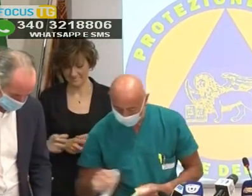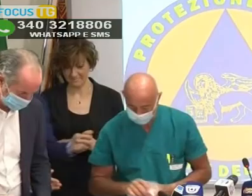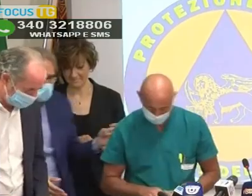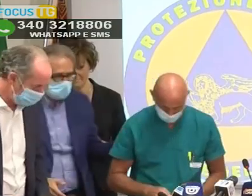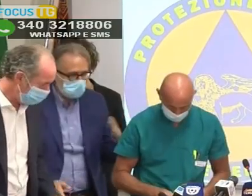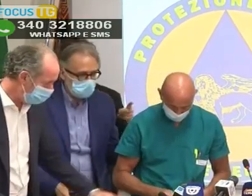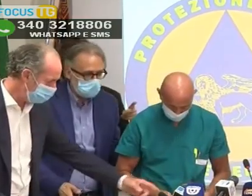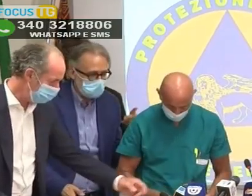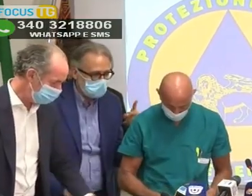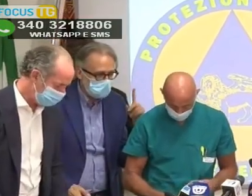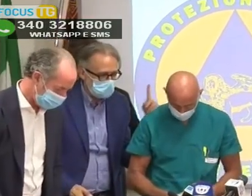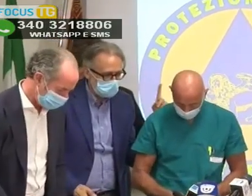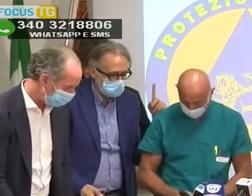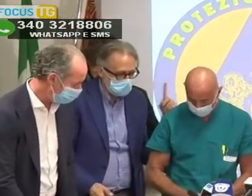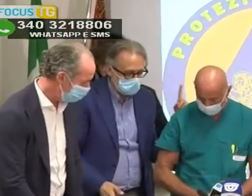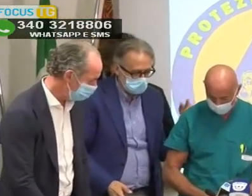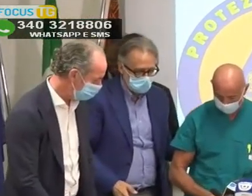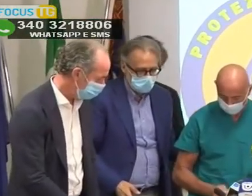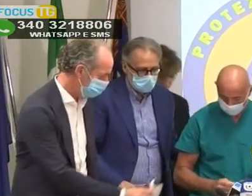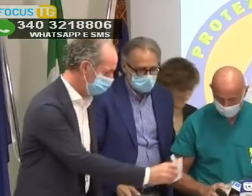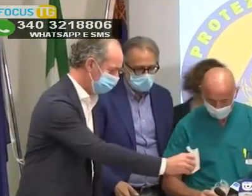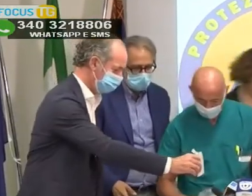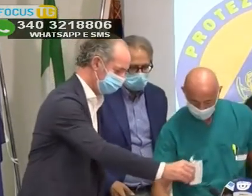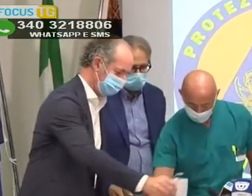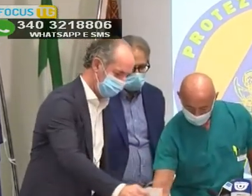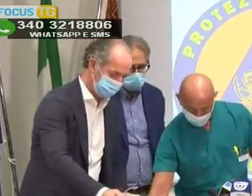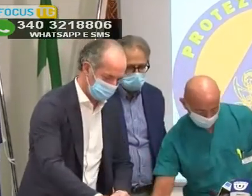Sì, Rigoli, se no spiega. No, devo